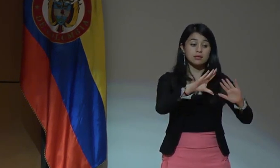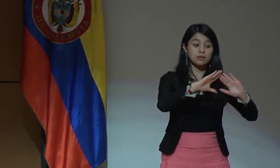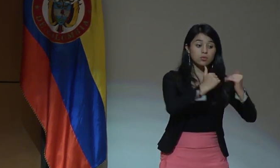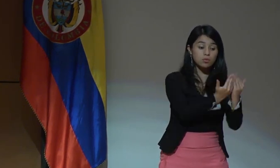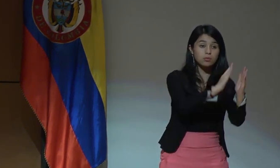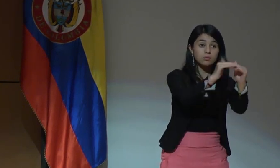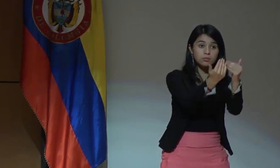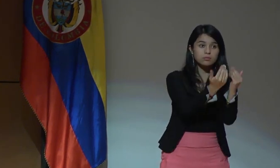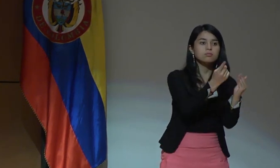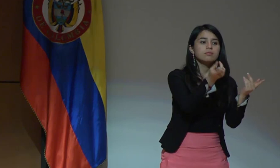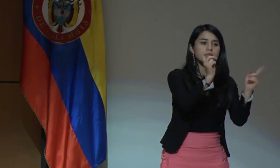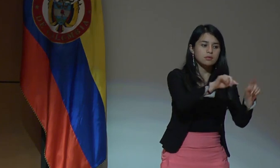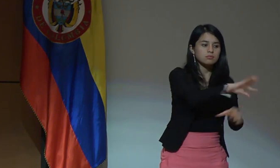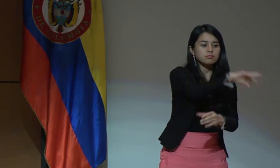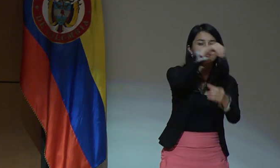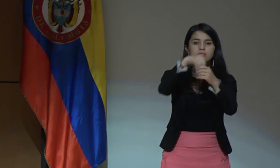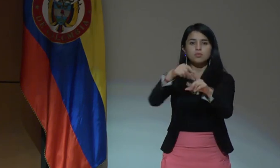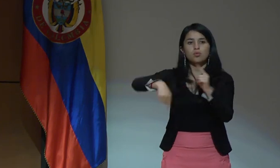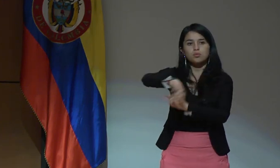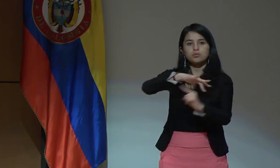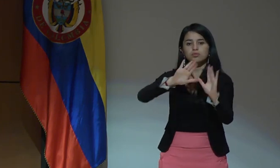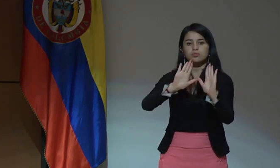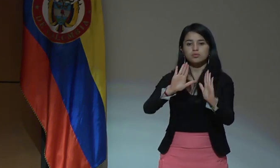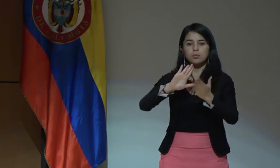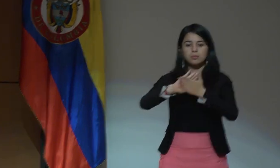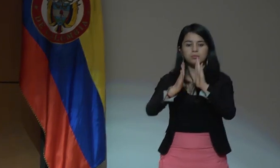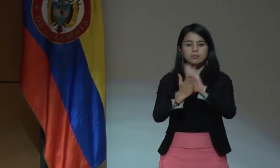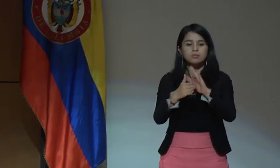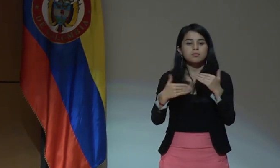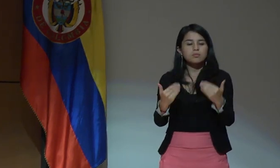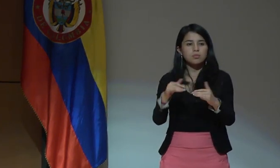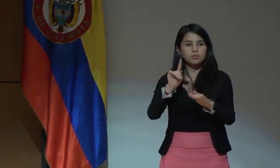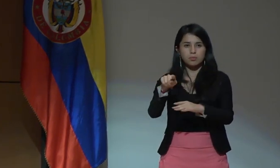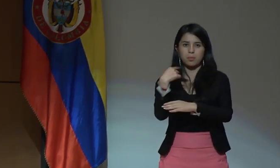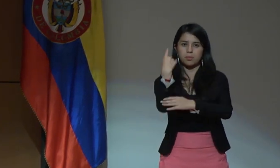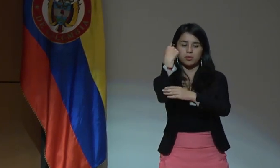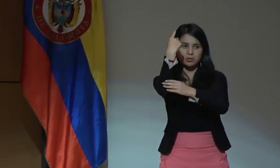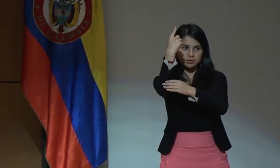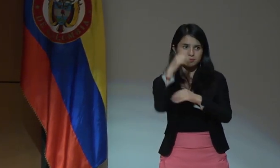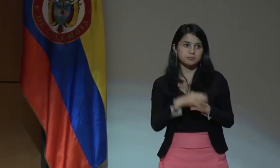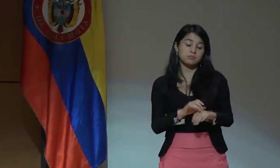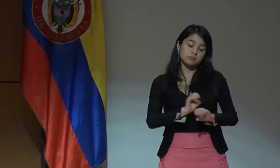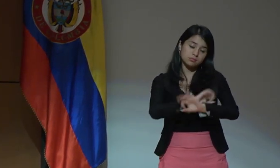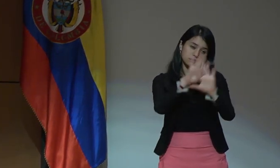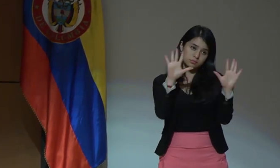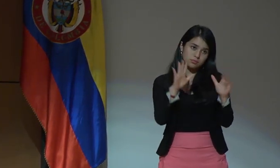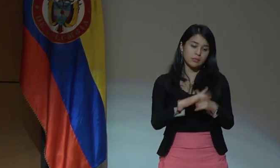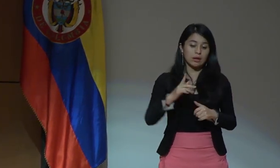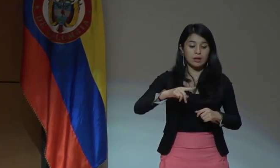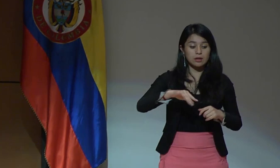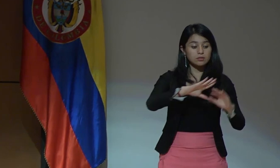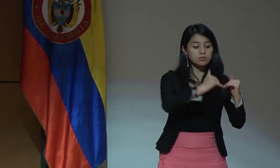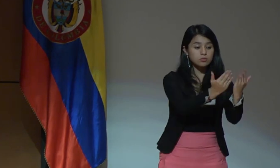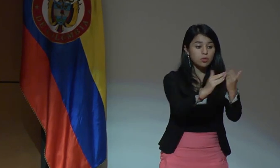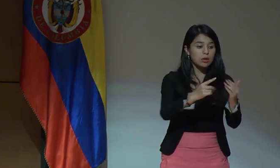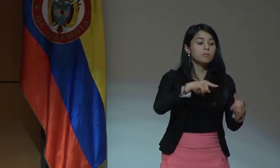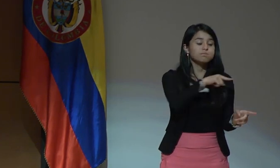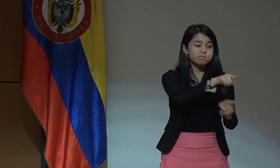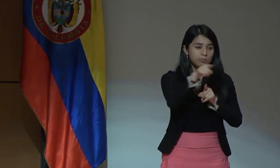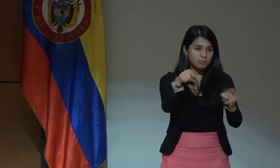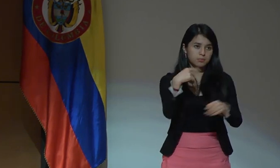parte del contexto de paz y son sitios políticos. Definitivamente son sitios